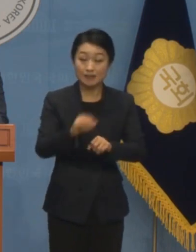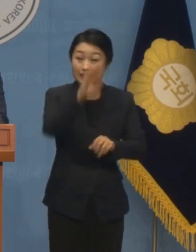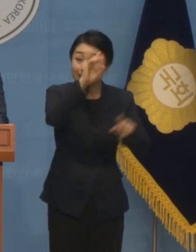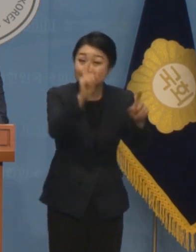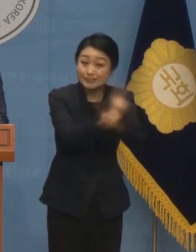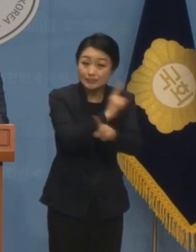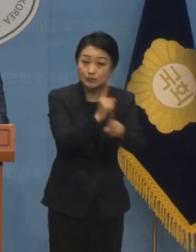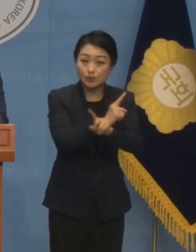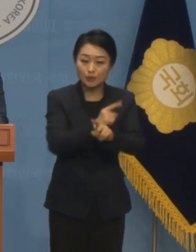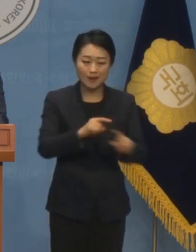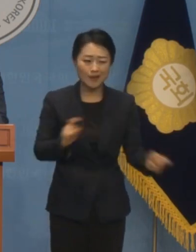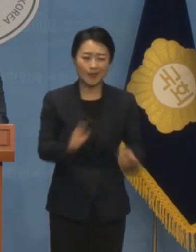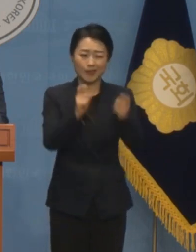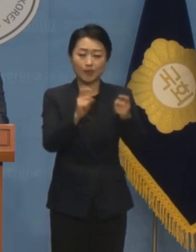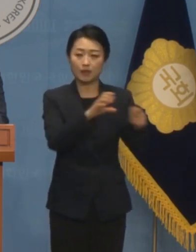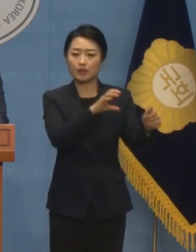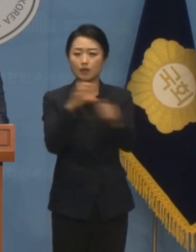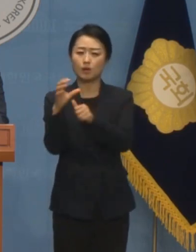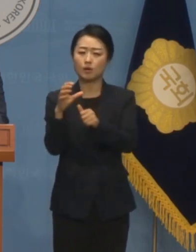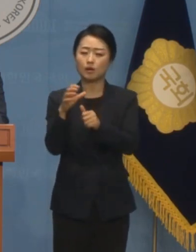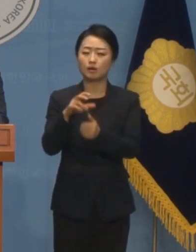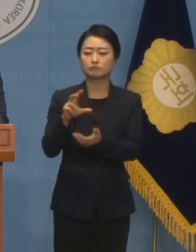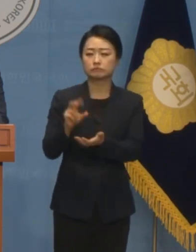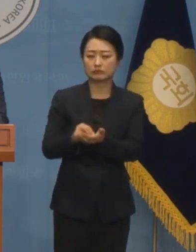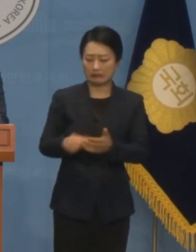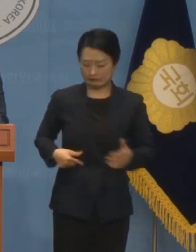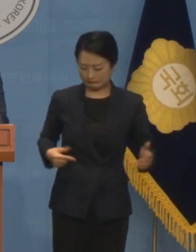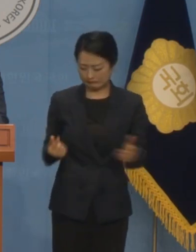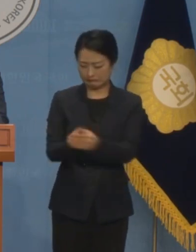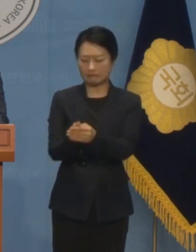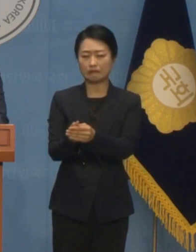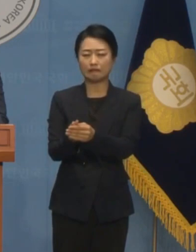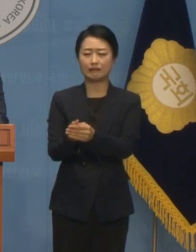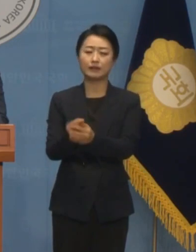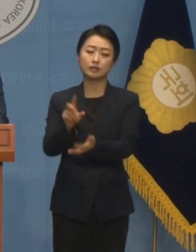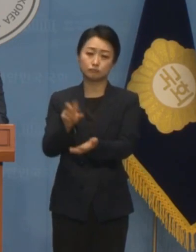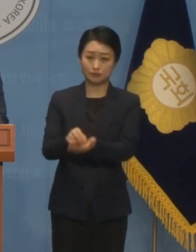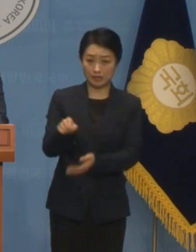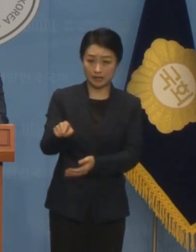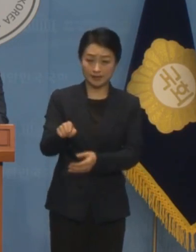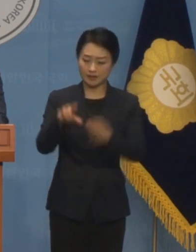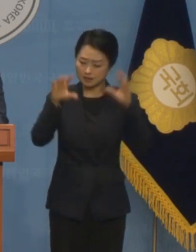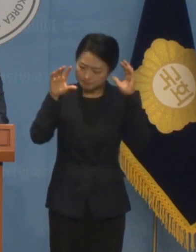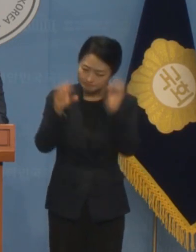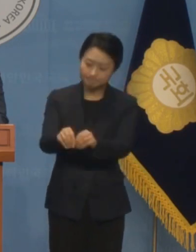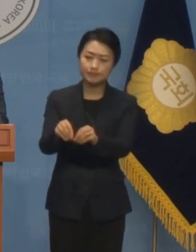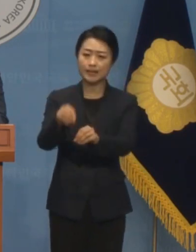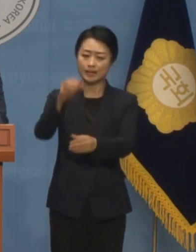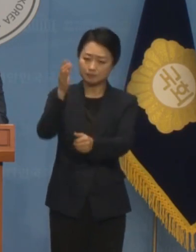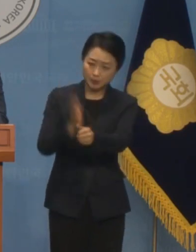치료까지도 정쟁의 수단으로 삼는 치졸한 공작을 당장 멈추십시오.